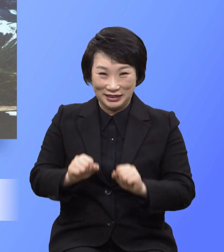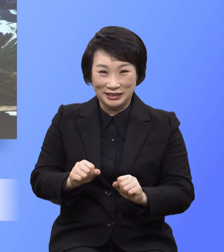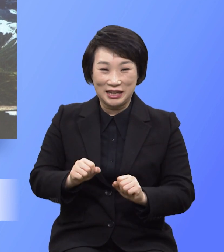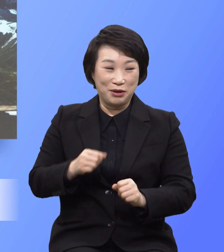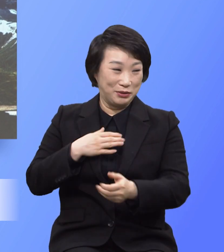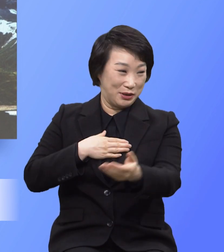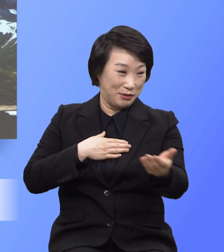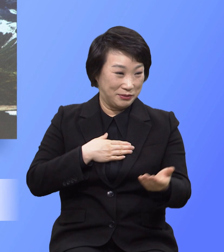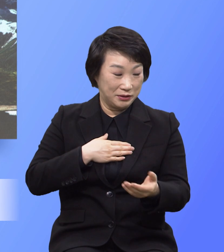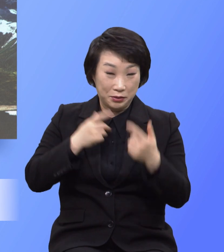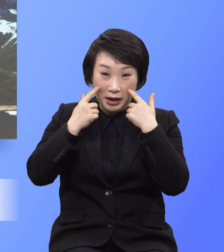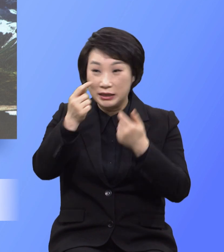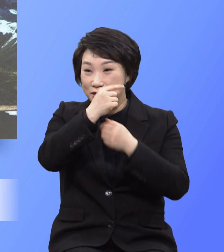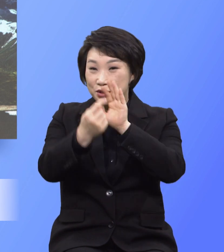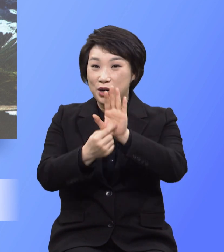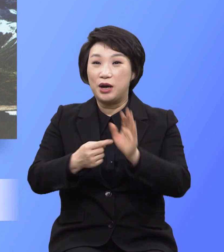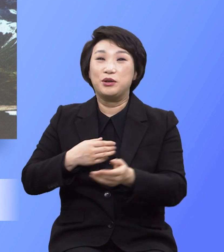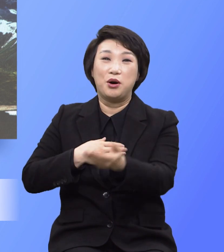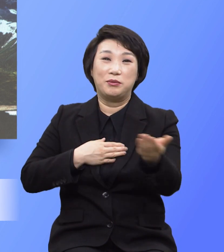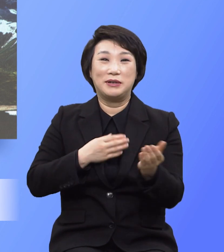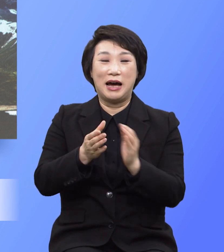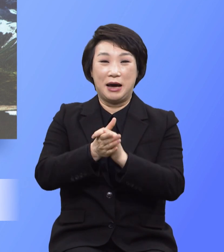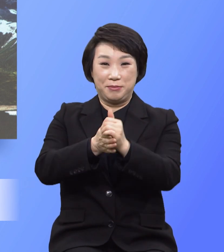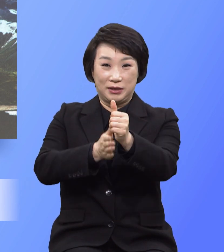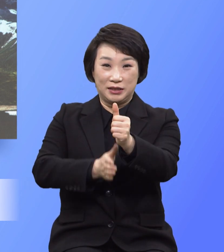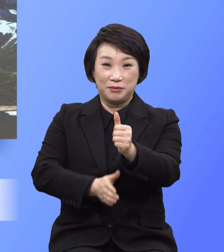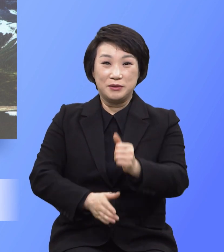사실을 확증하시면 아멘 합시다.